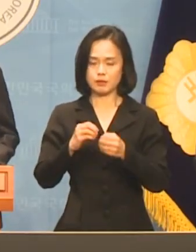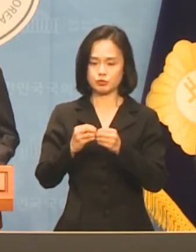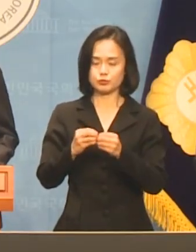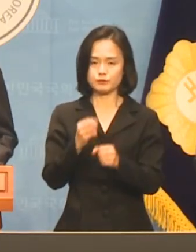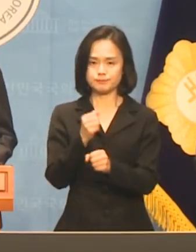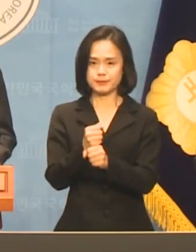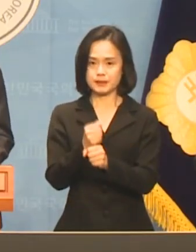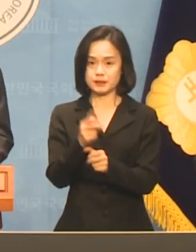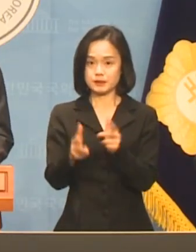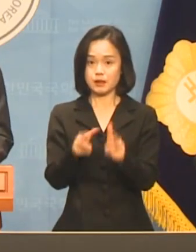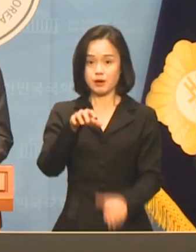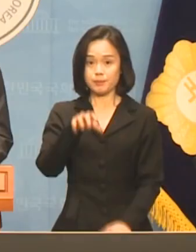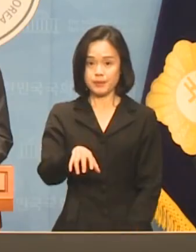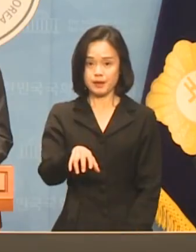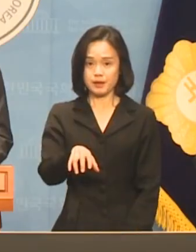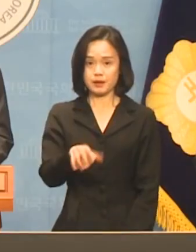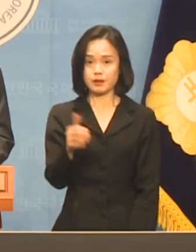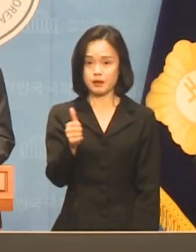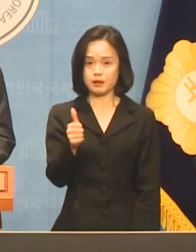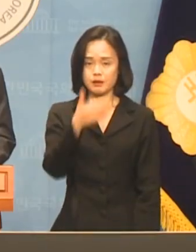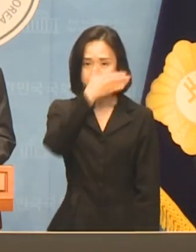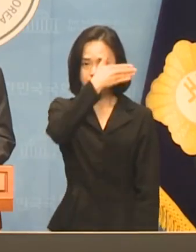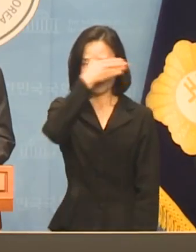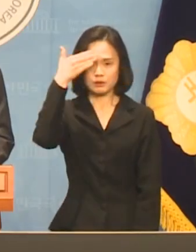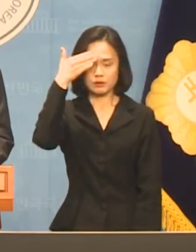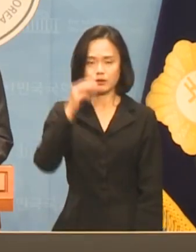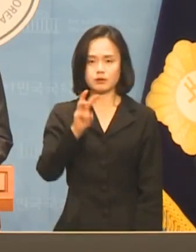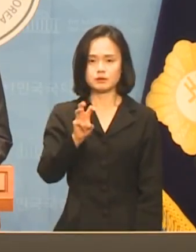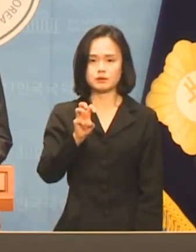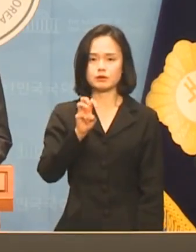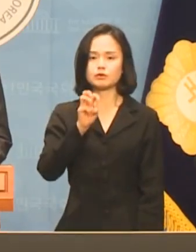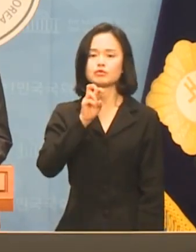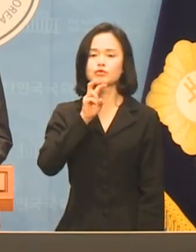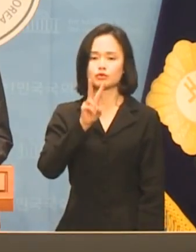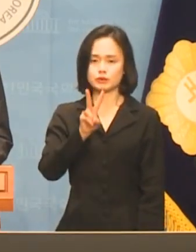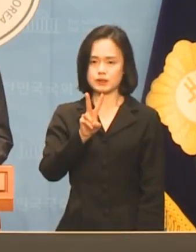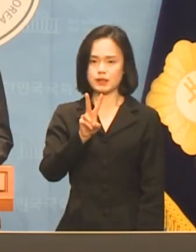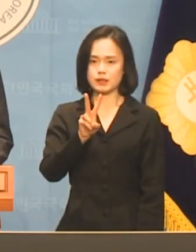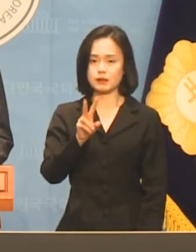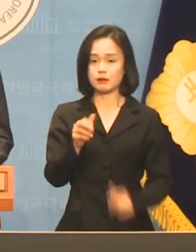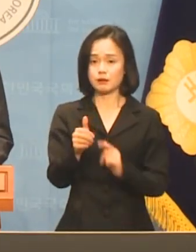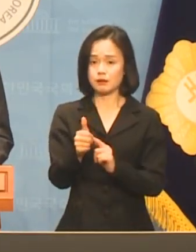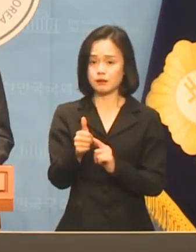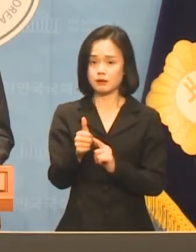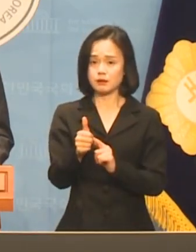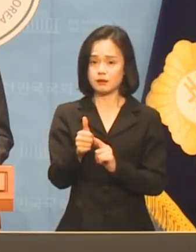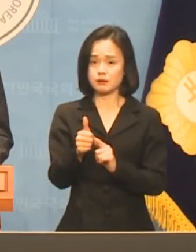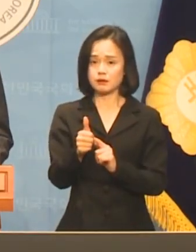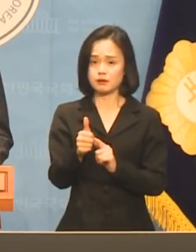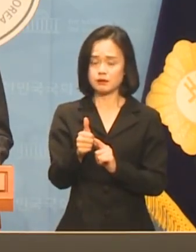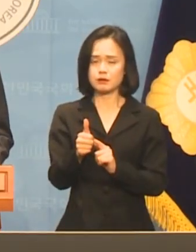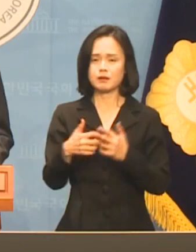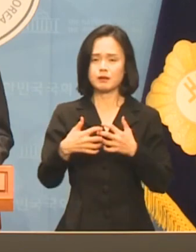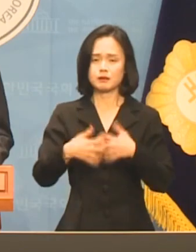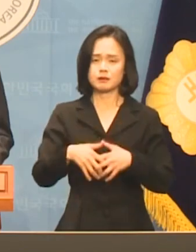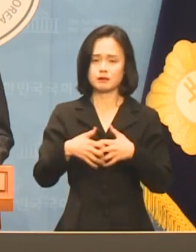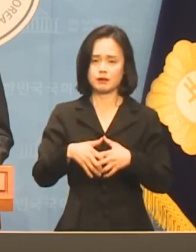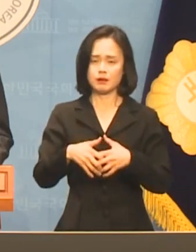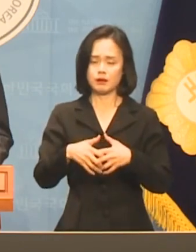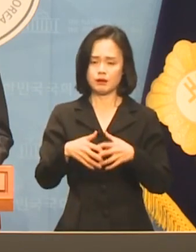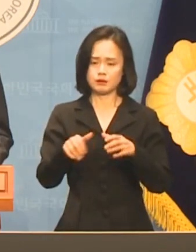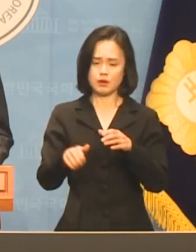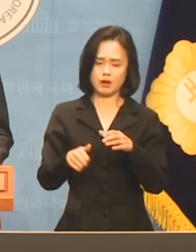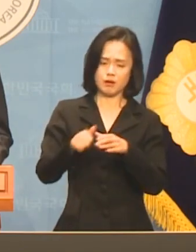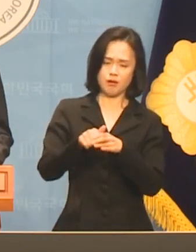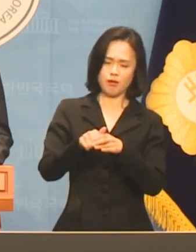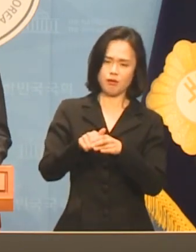32살의 청년 이주 귀화 노동자가 10톤짜리 건설기계 장비와 굴착기 사이에 끼어 목숨을